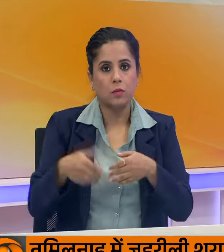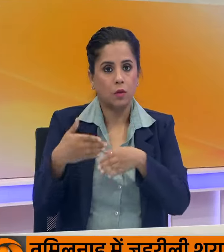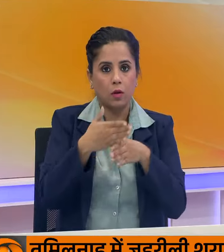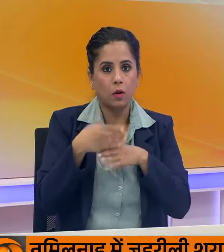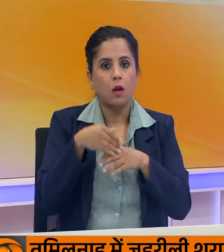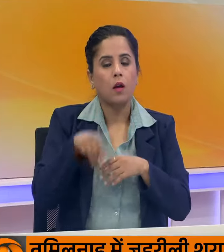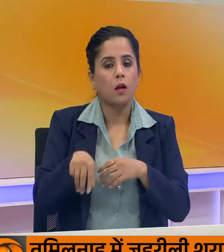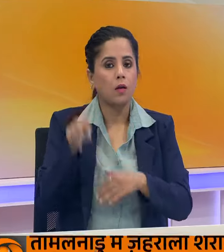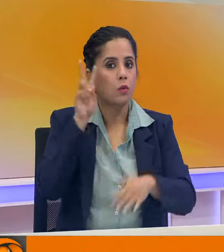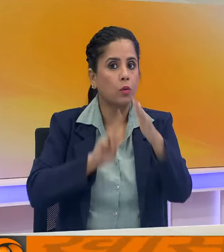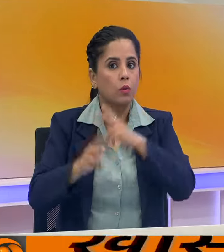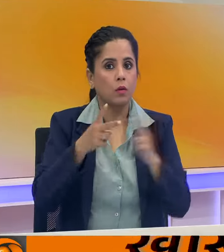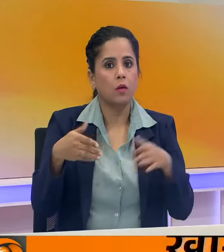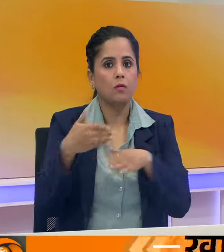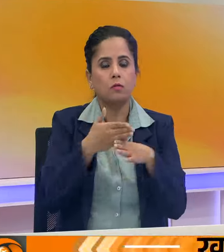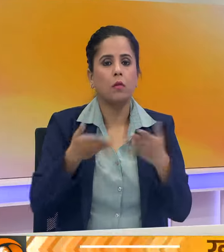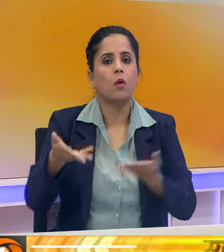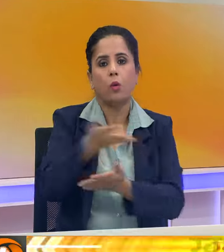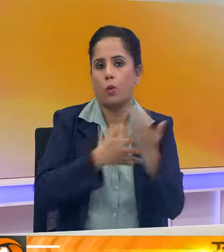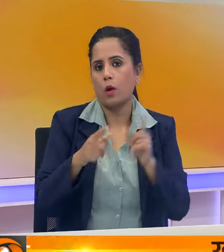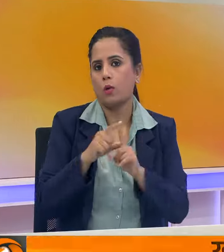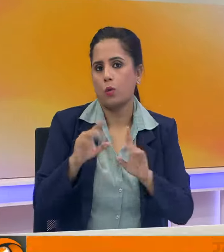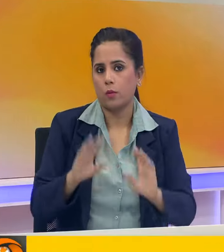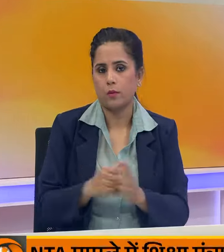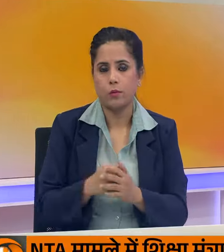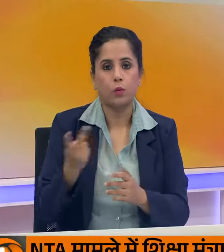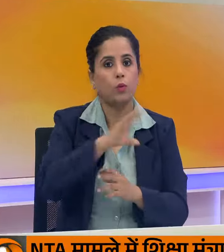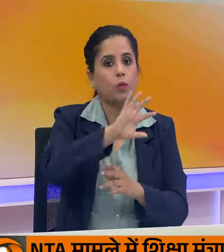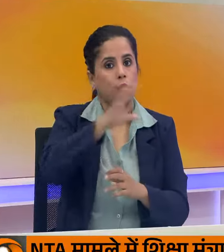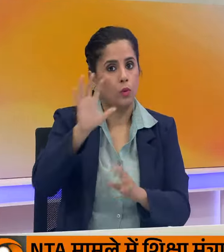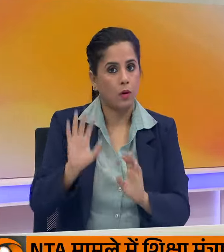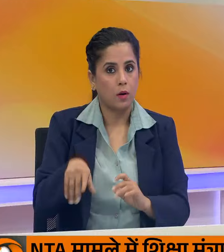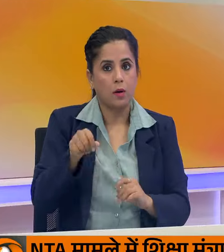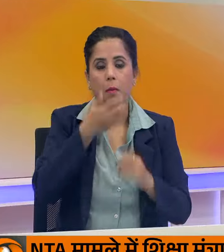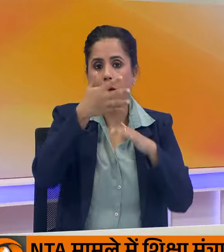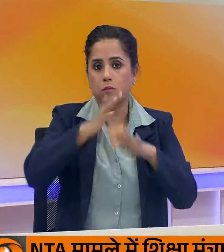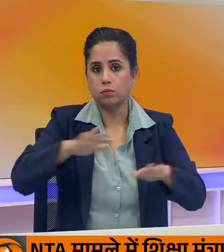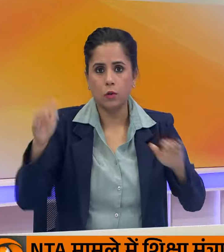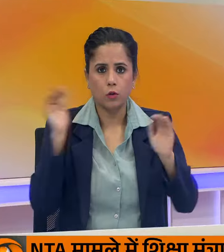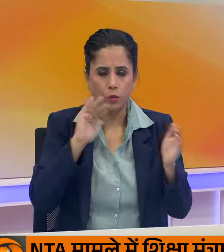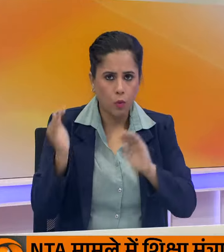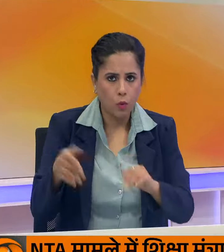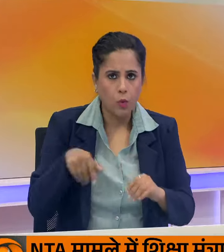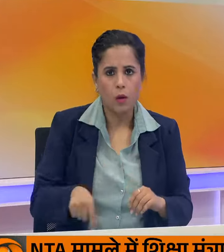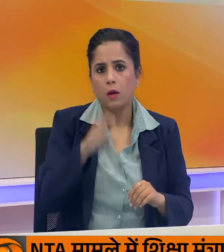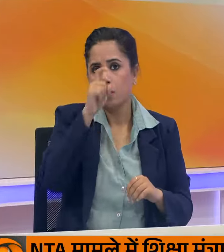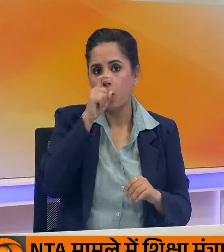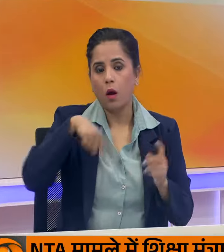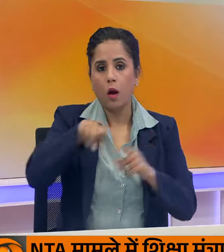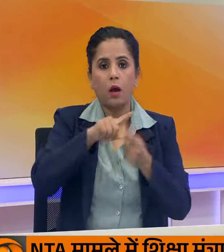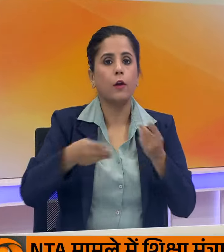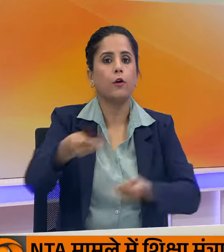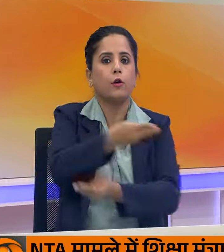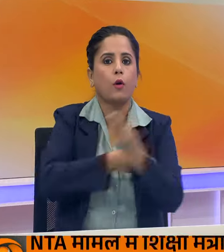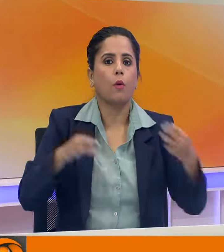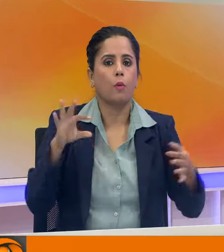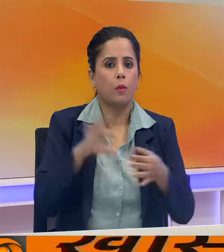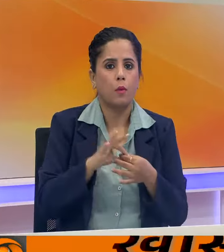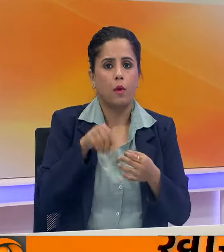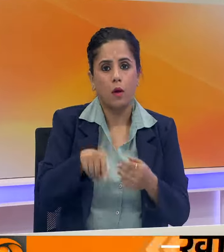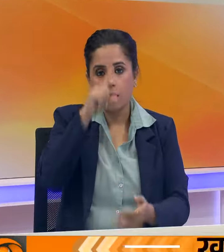दृष्टि पत्रों का आदान प्रदान किया गया दोनों देशों ने समुद्री सहयोग और नीली अर्थव्यवस्था संबंधी